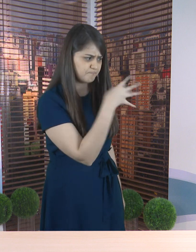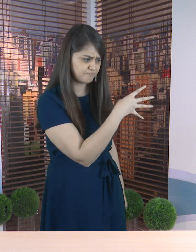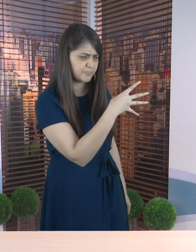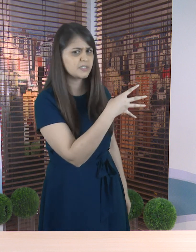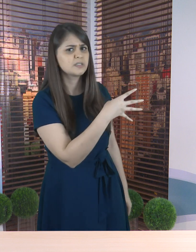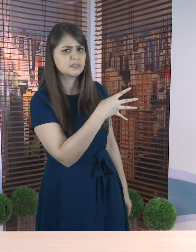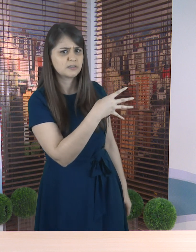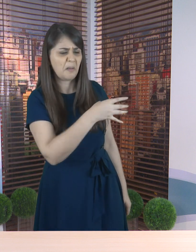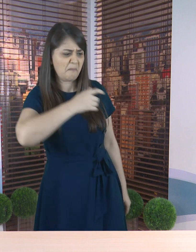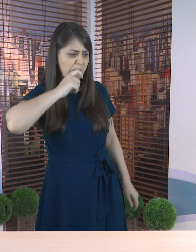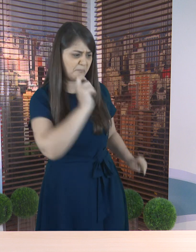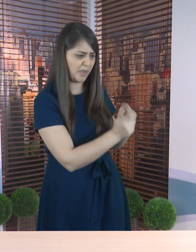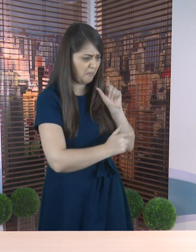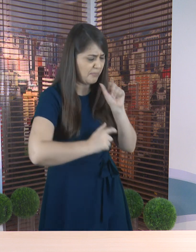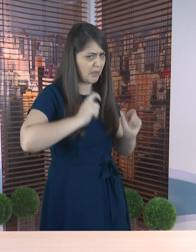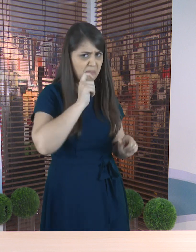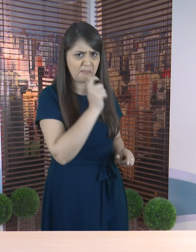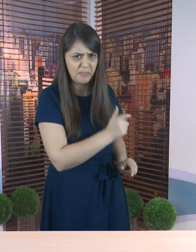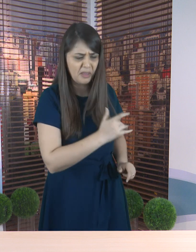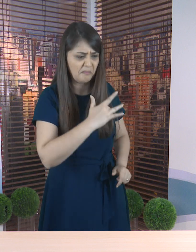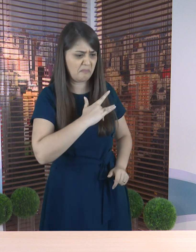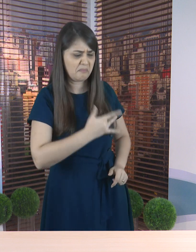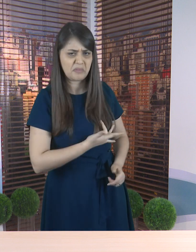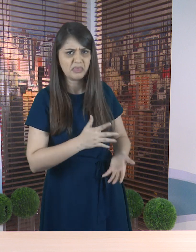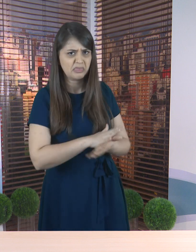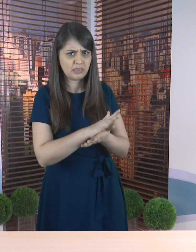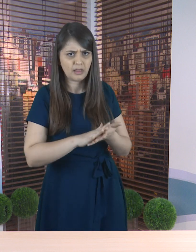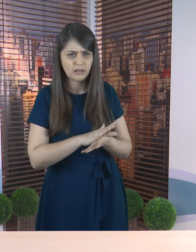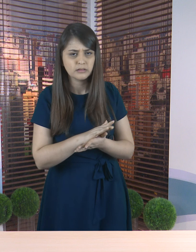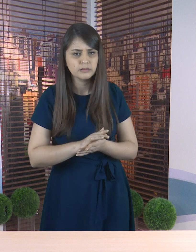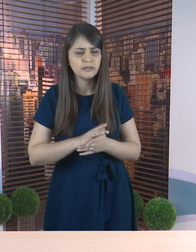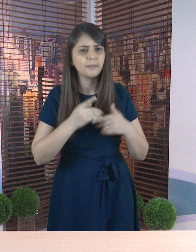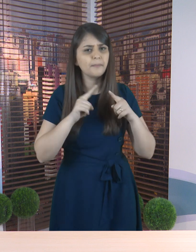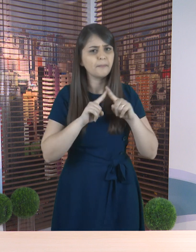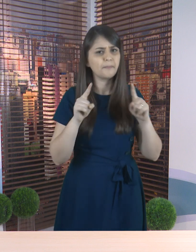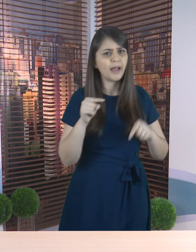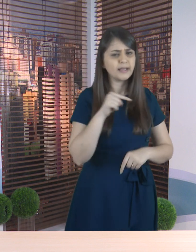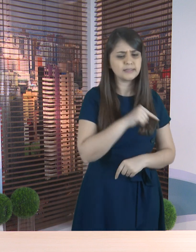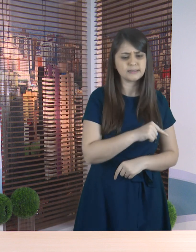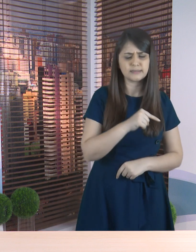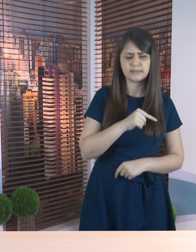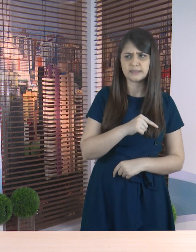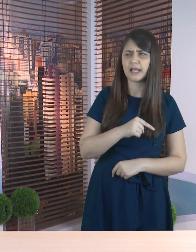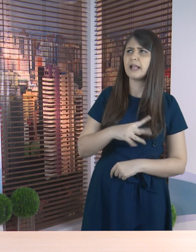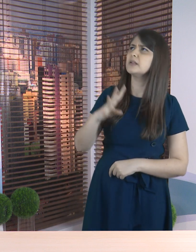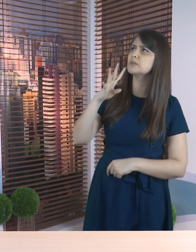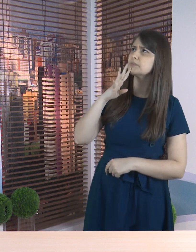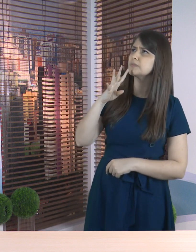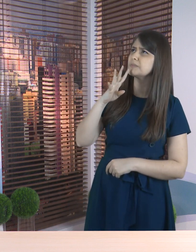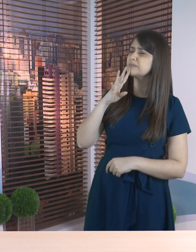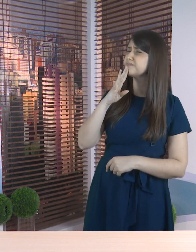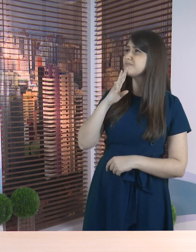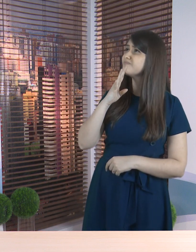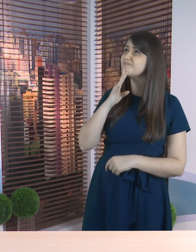lado, Jó, por desconhecer a ação de Deus nesse episódio, chega ao limite do desespero e